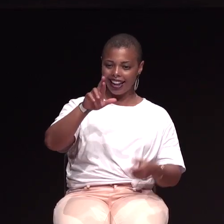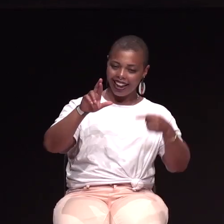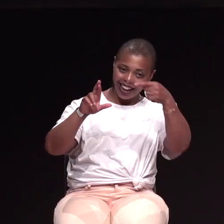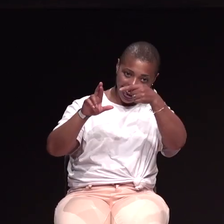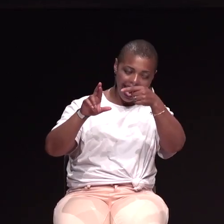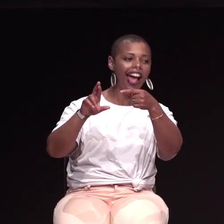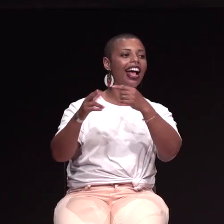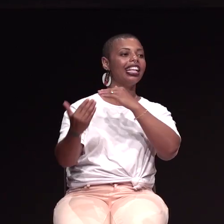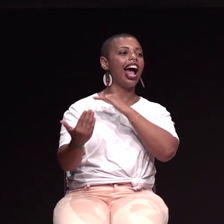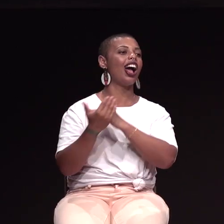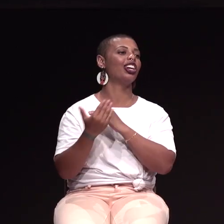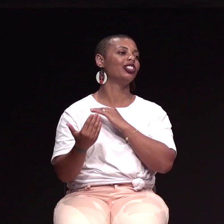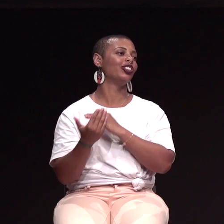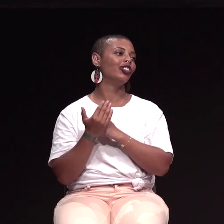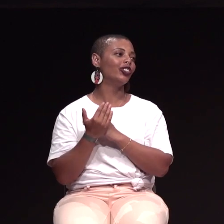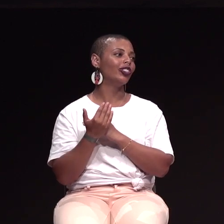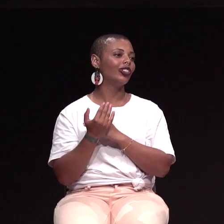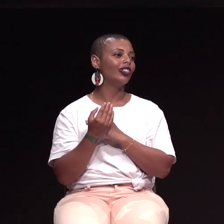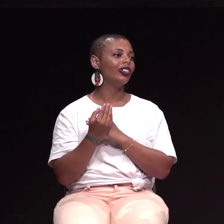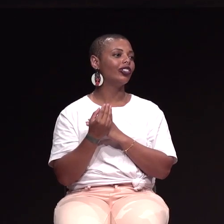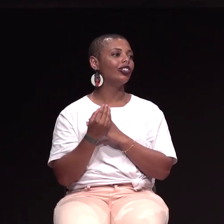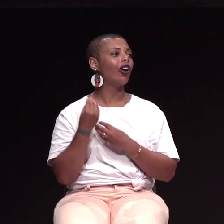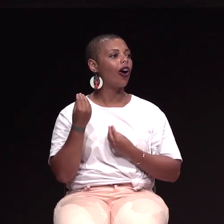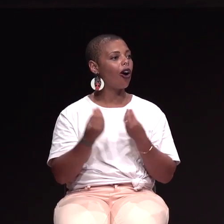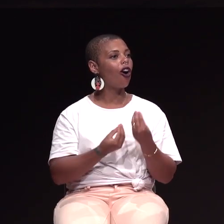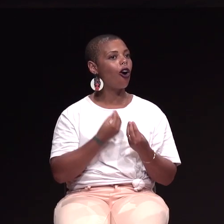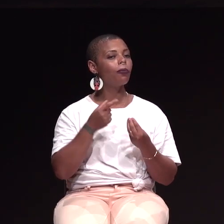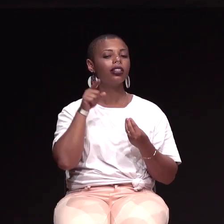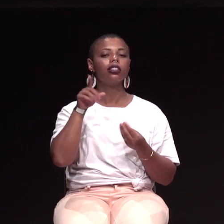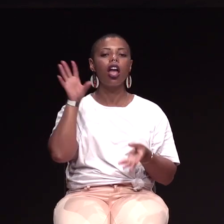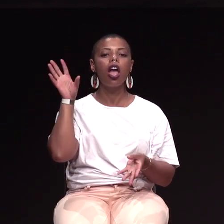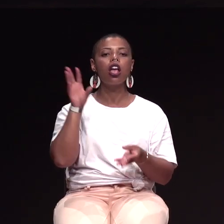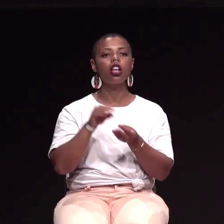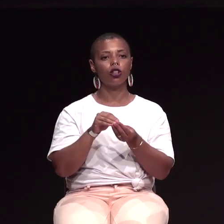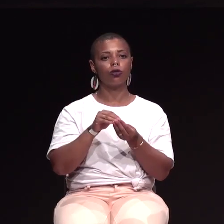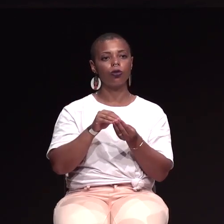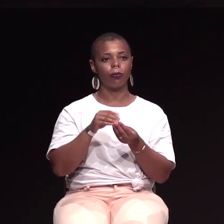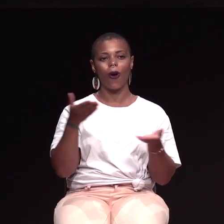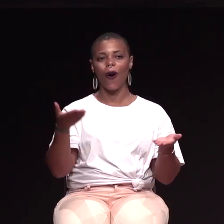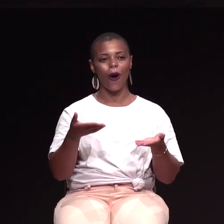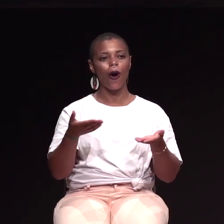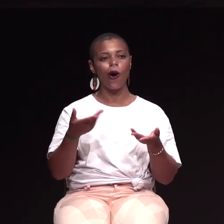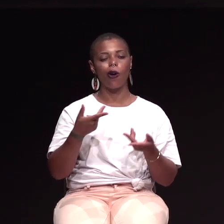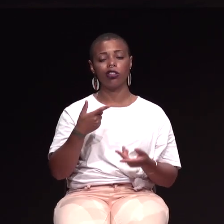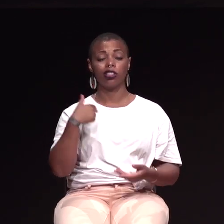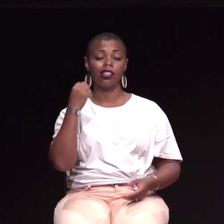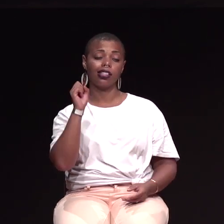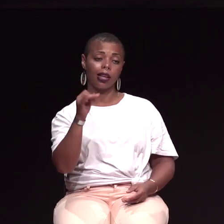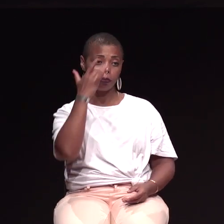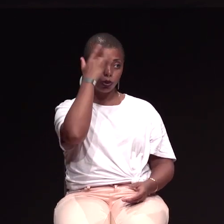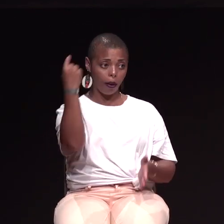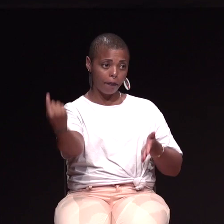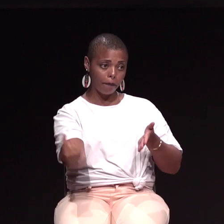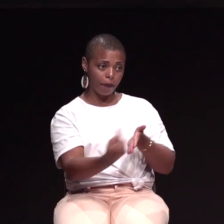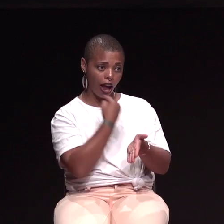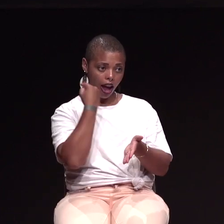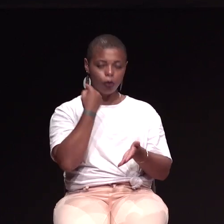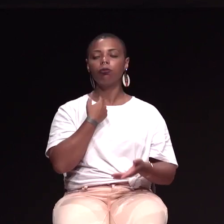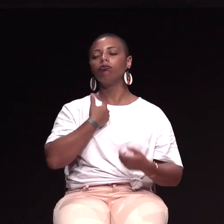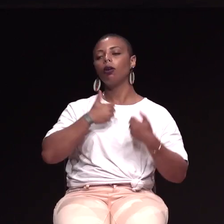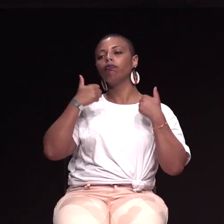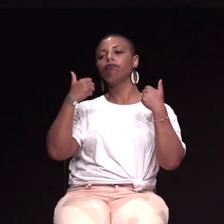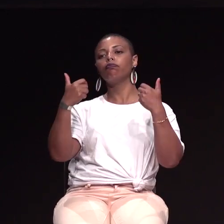ajudou a produzir essa síntese. Hoje eu não engasgo mais quando as pessoas me perguntam sobre a minha